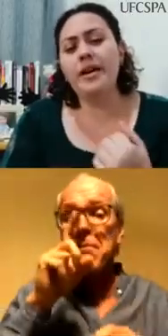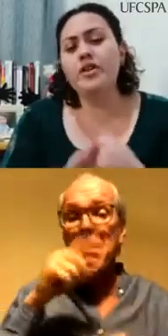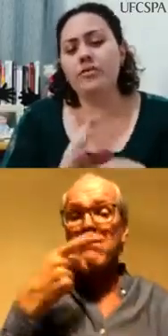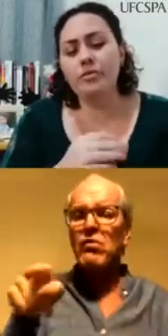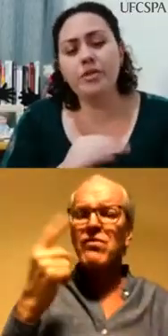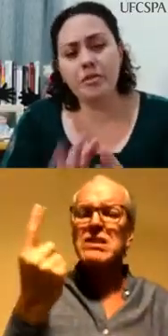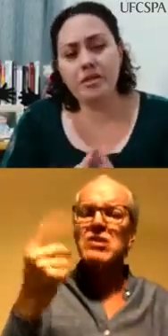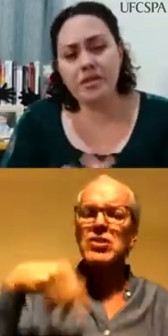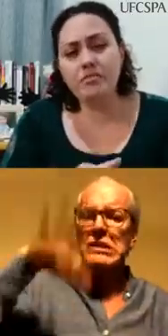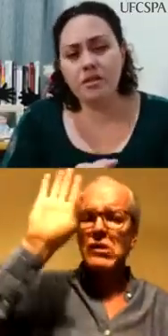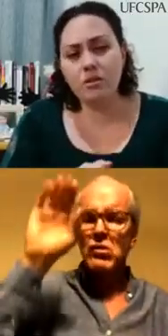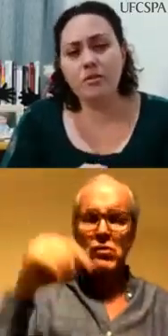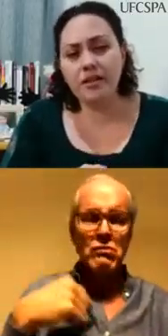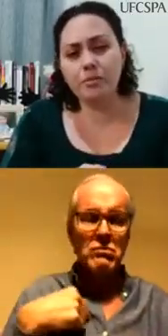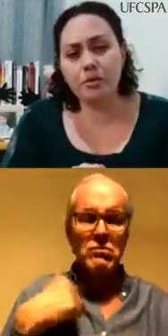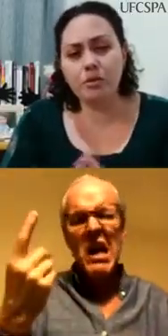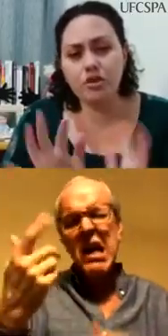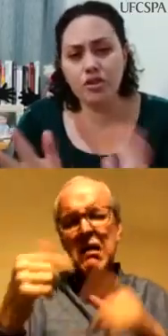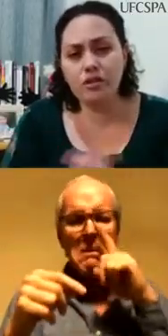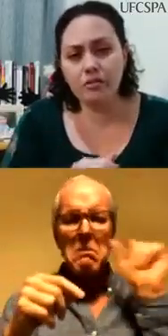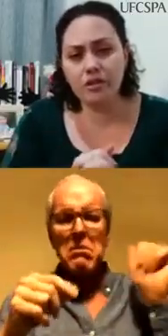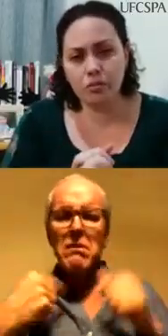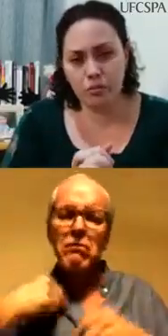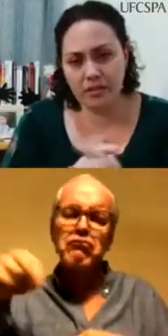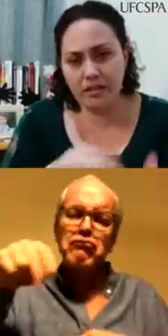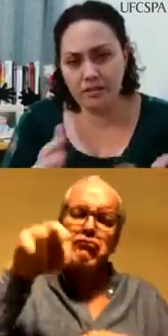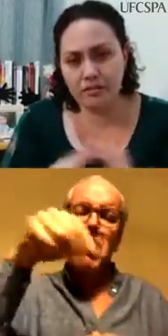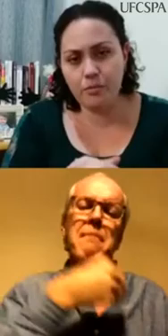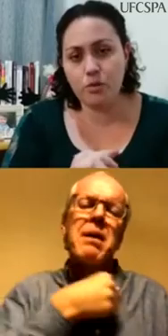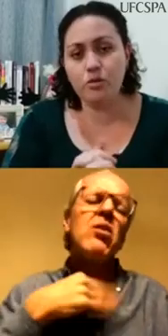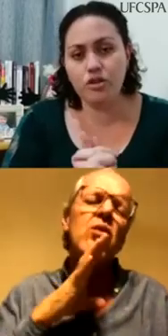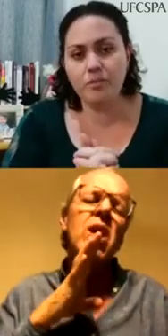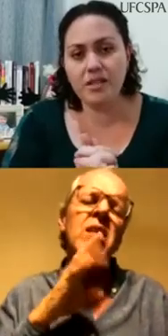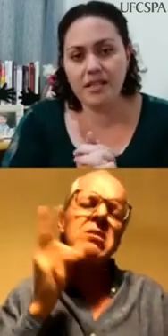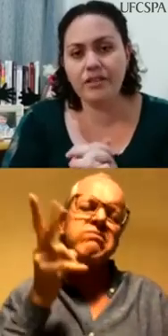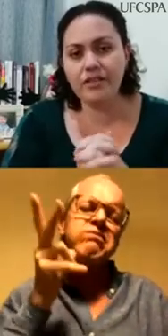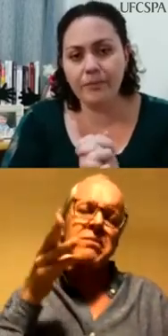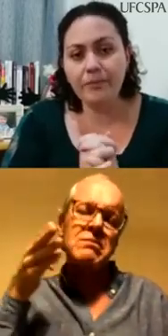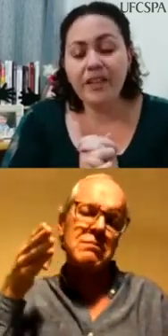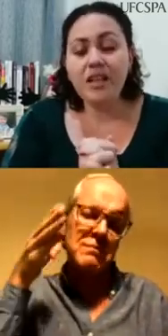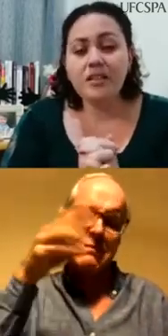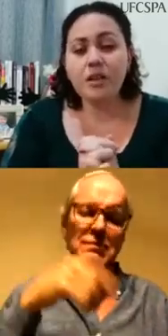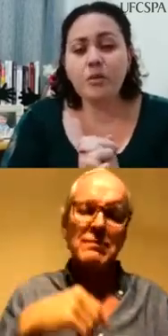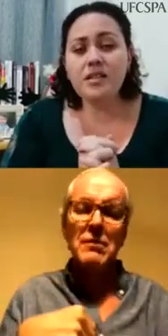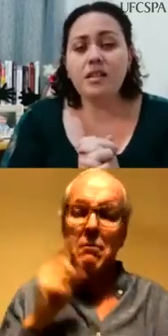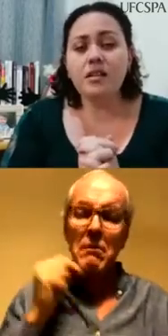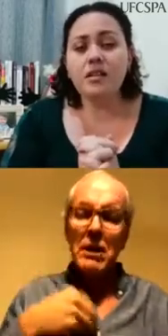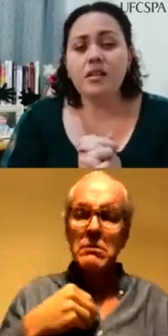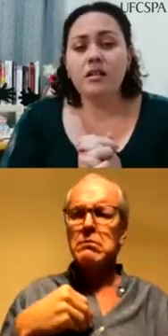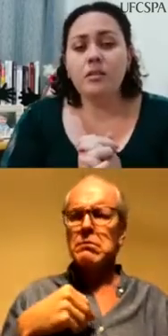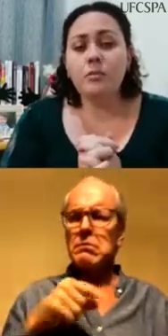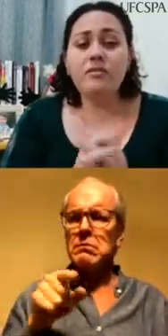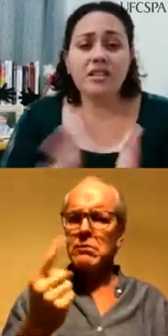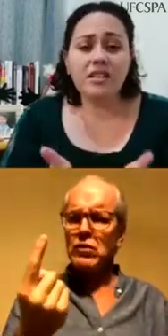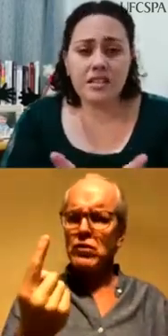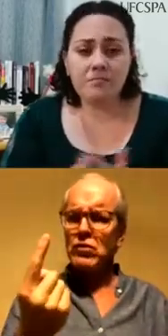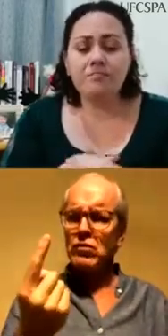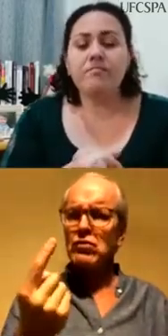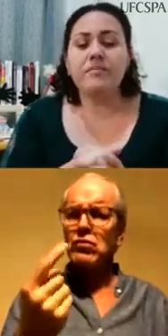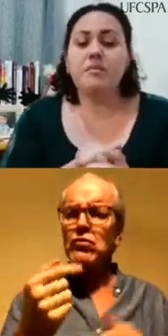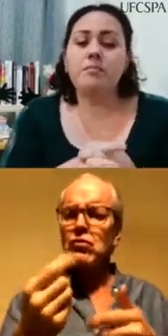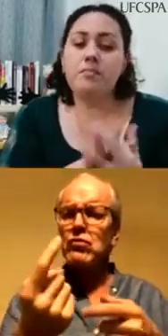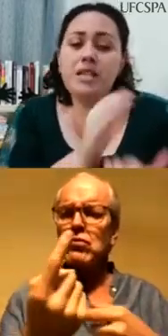o remédio, enfim, porque minha mãe sabia como é que era a podologia, então, né, a posologia que precisava ter. Então, assim, uma